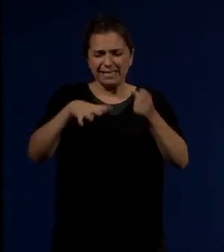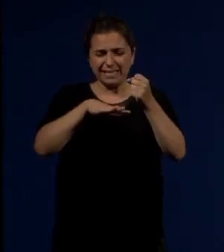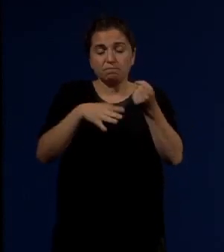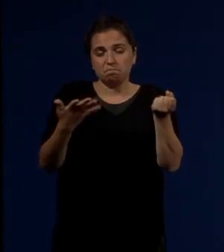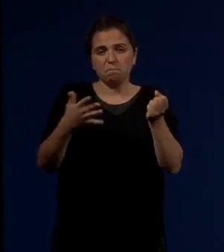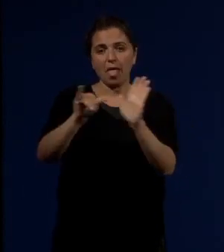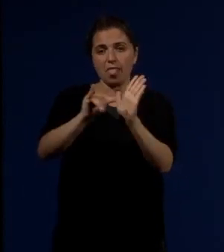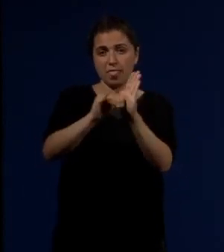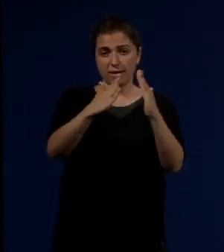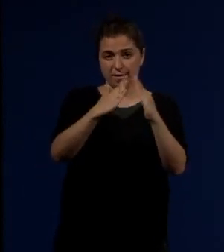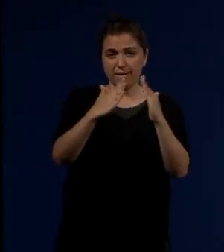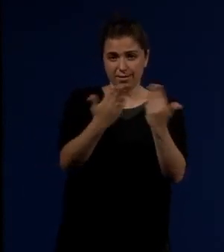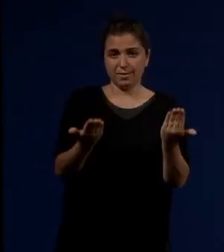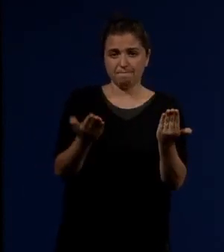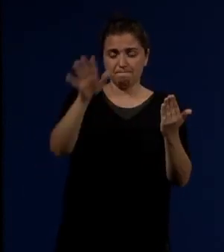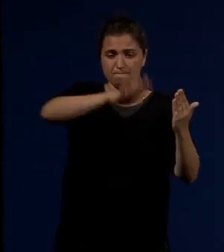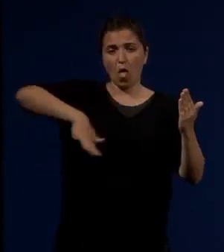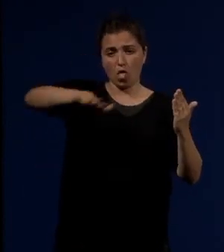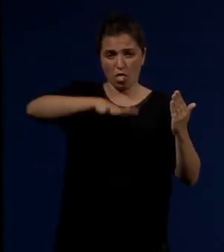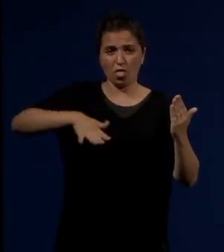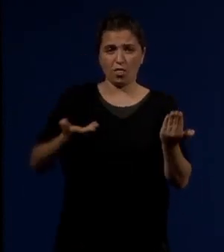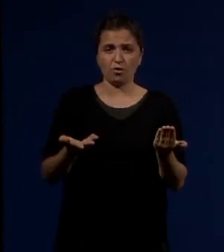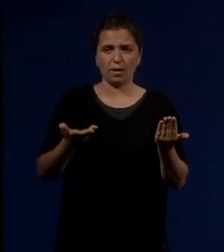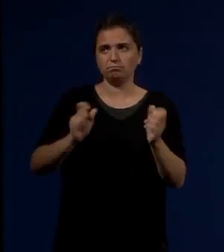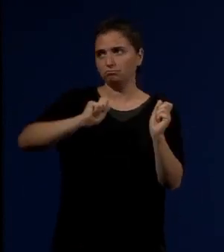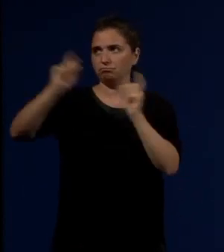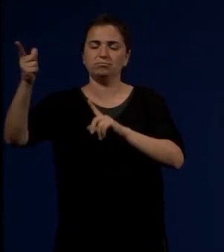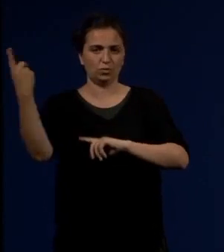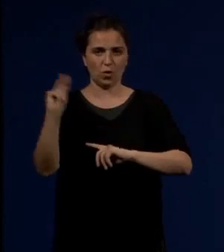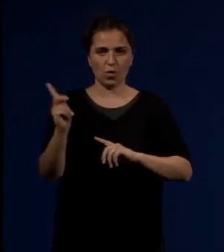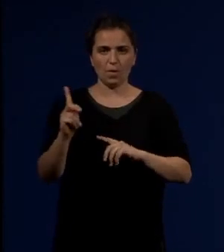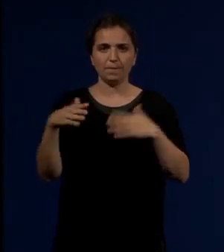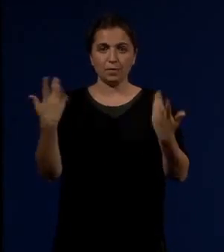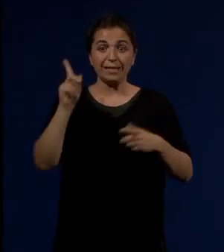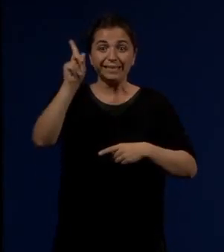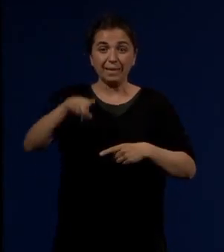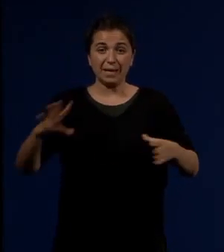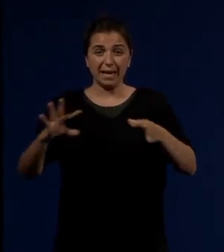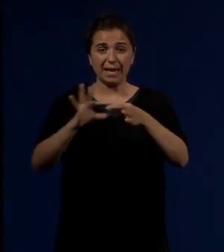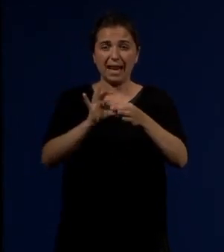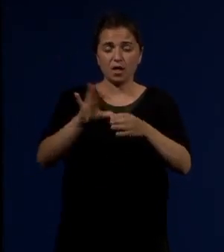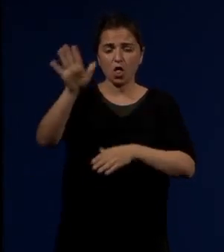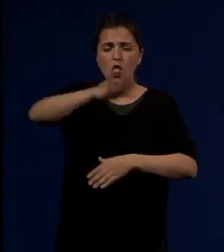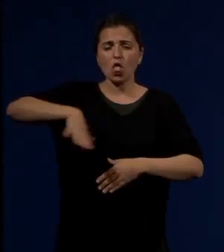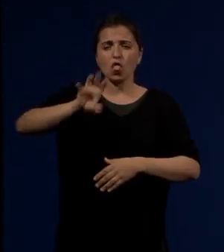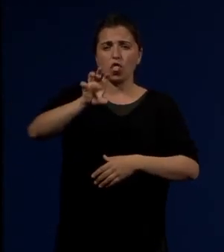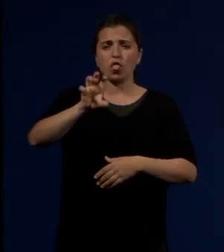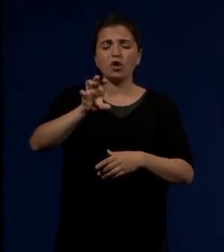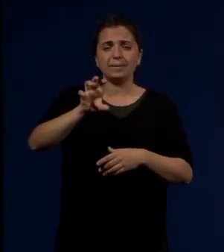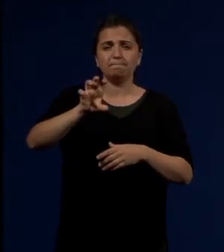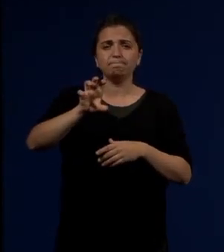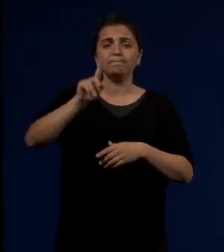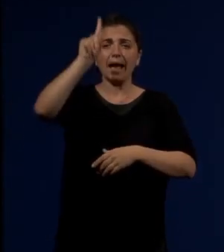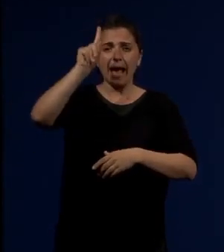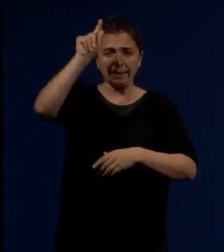poder vivir con dignidade na súa propia comarca sin ter que marchar dela. E iso nos concerne tamén en relación a toda a comarca da Mariña, da Mariña Occidental, Central e